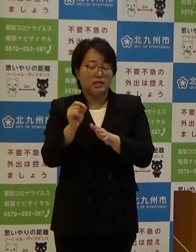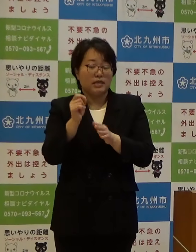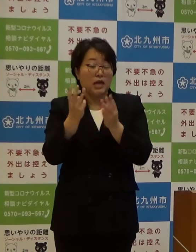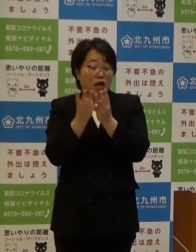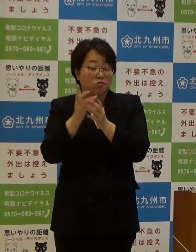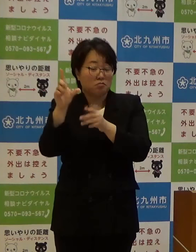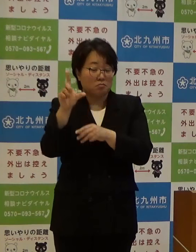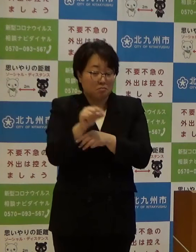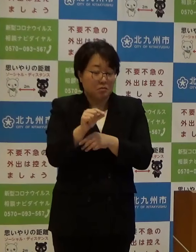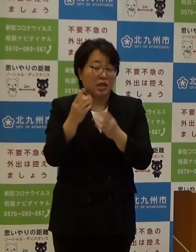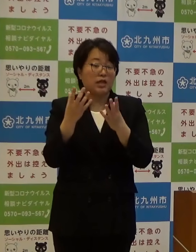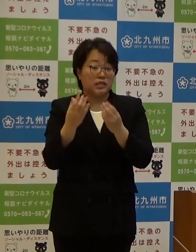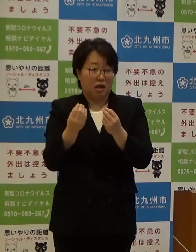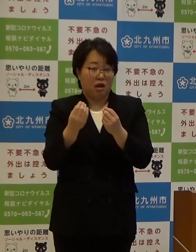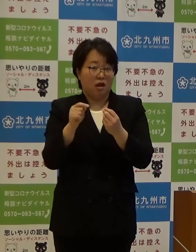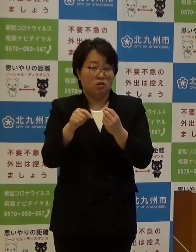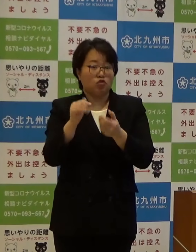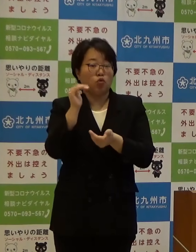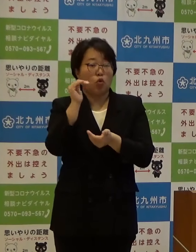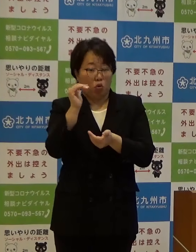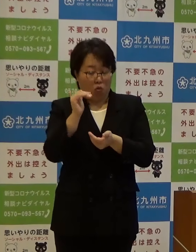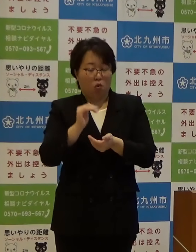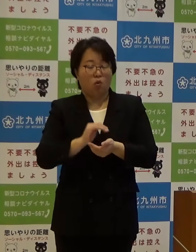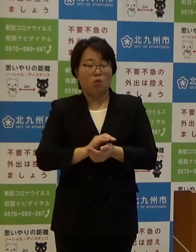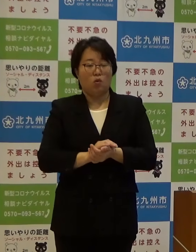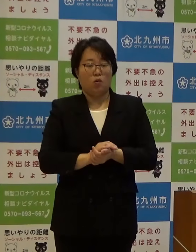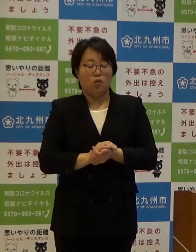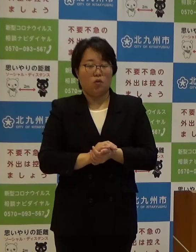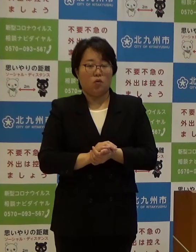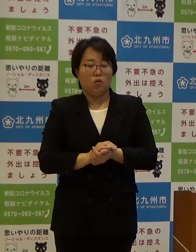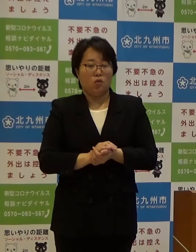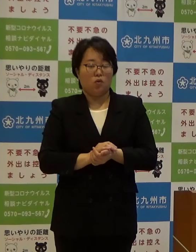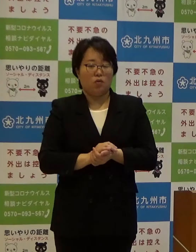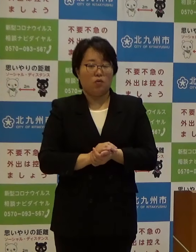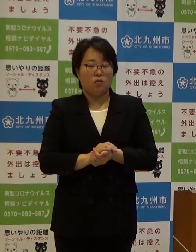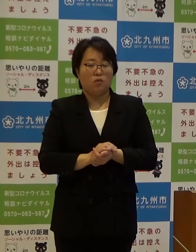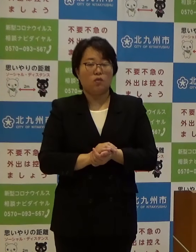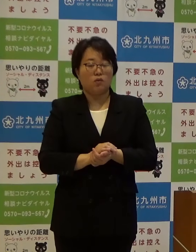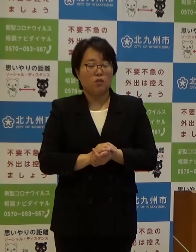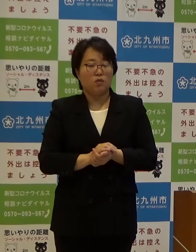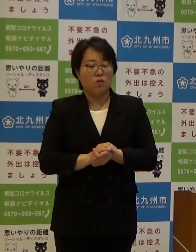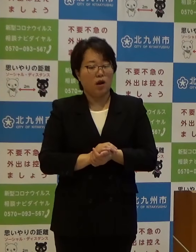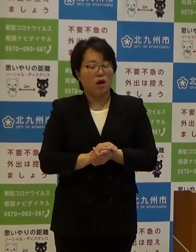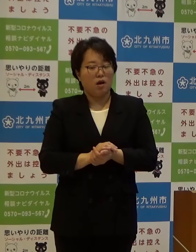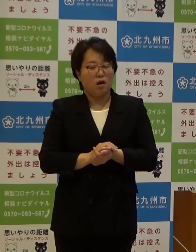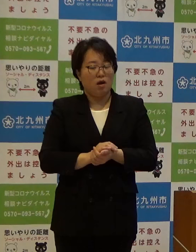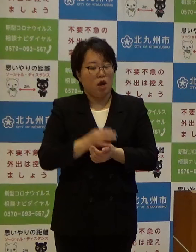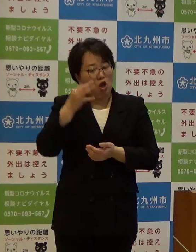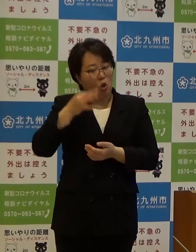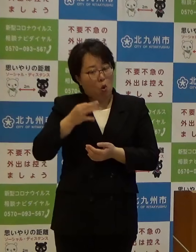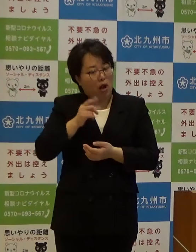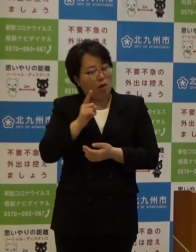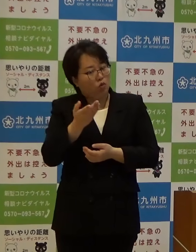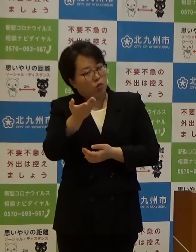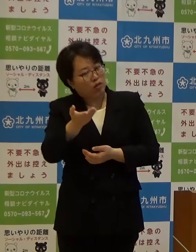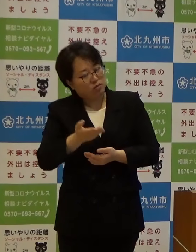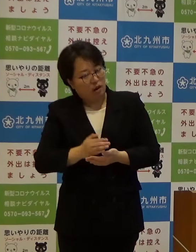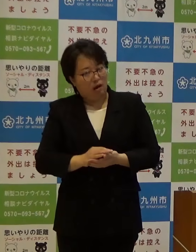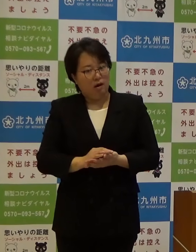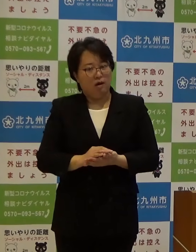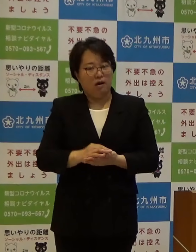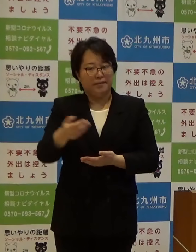ども、そのことに絡めて、言うと、どういった評価でございますでしょうか。